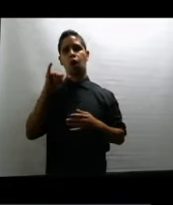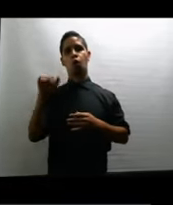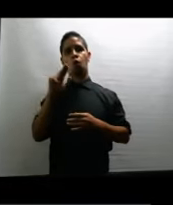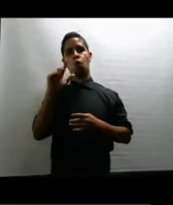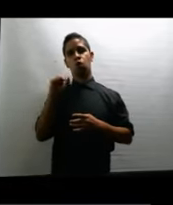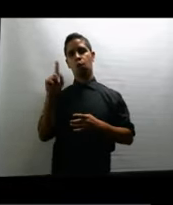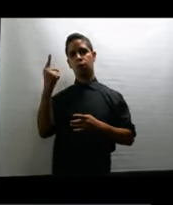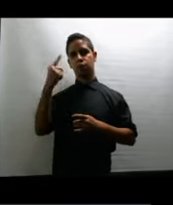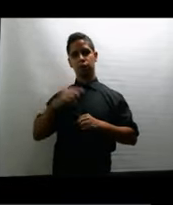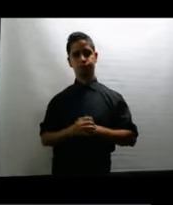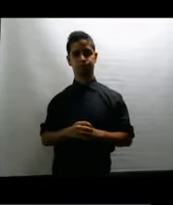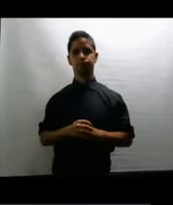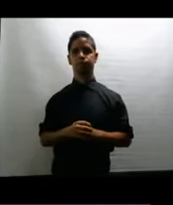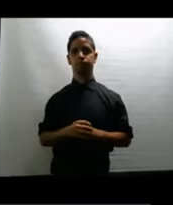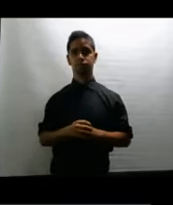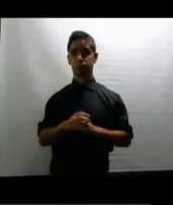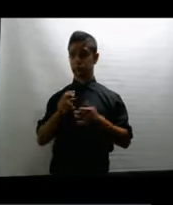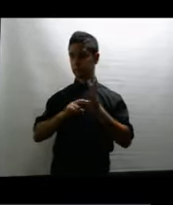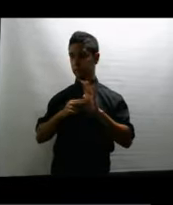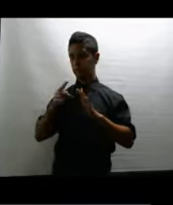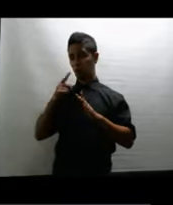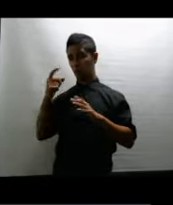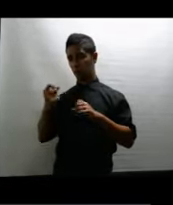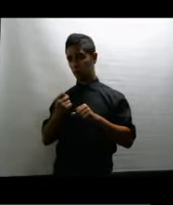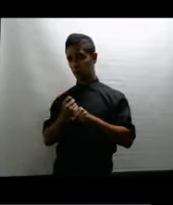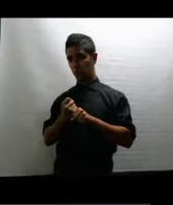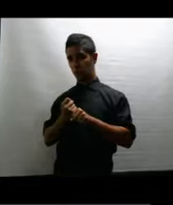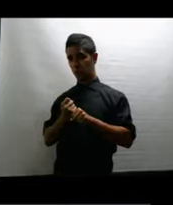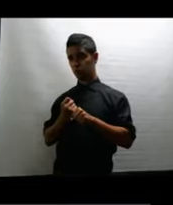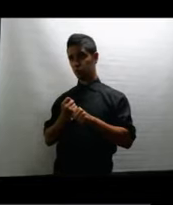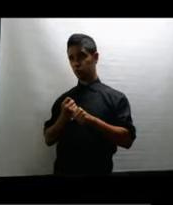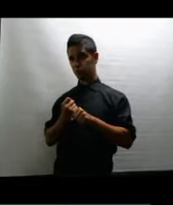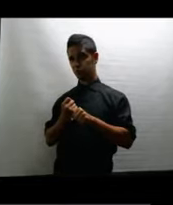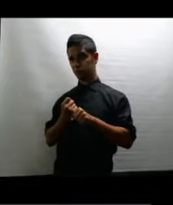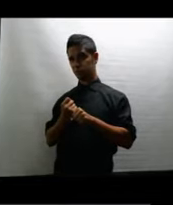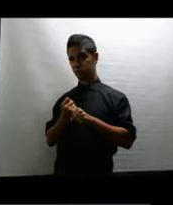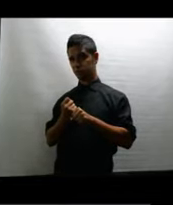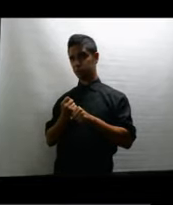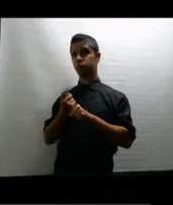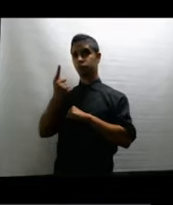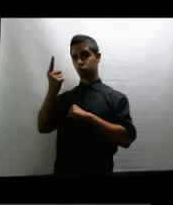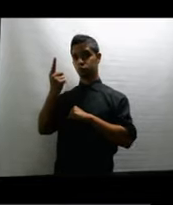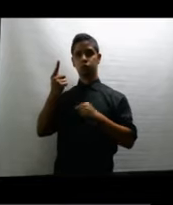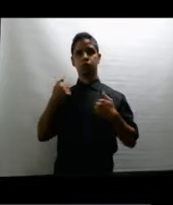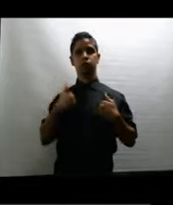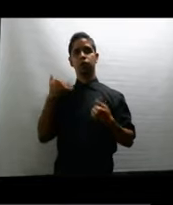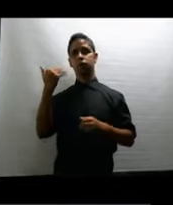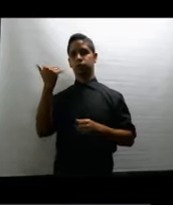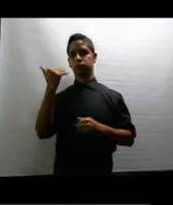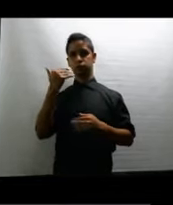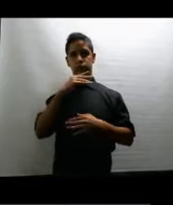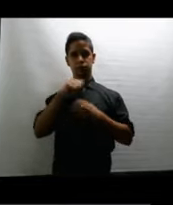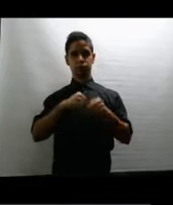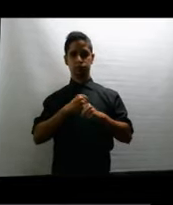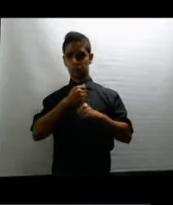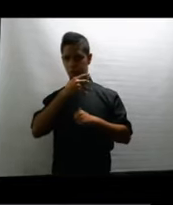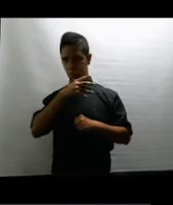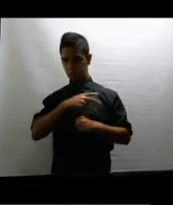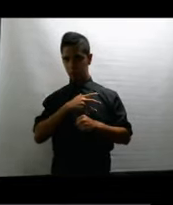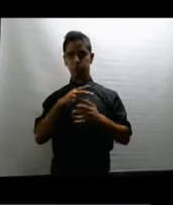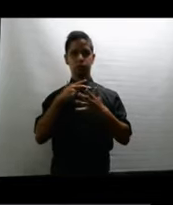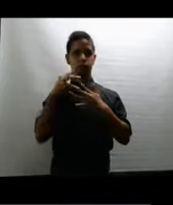primero. Así que el año que viene es el quinceañero y vamos a hacer algo. No, pero imagínate. Los 15 años de la Mujer Invisible. Son los 15 años de